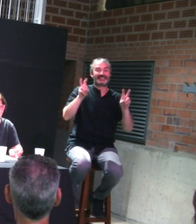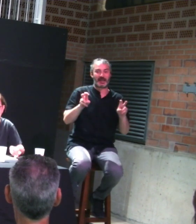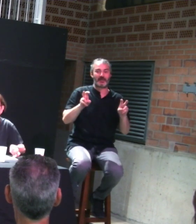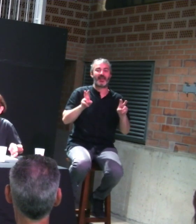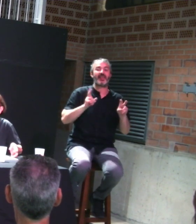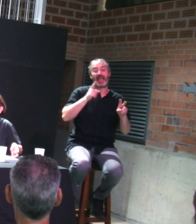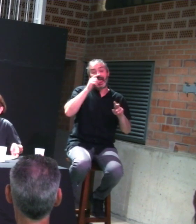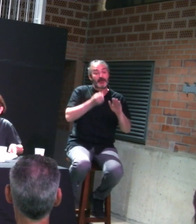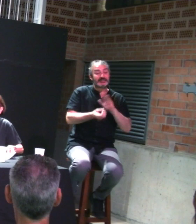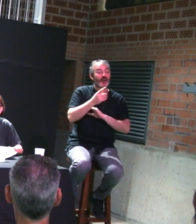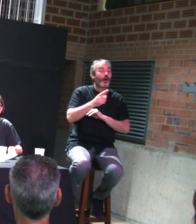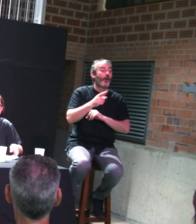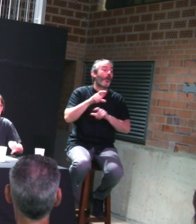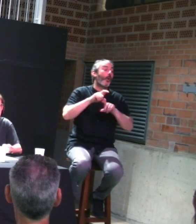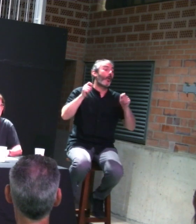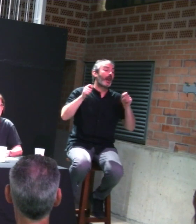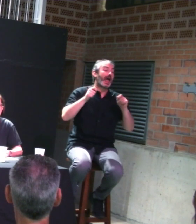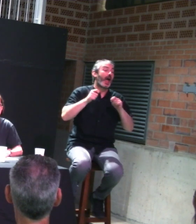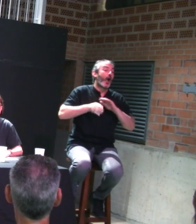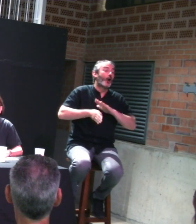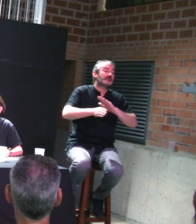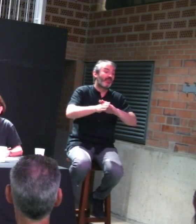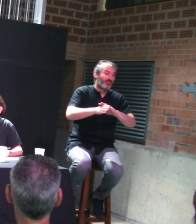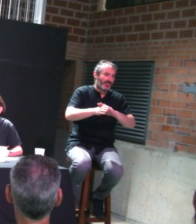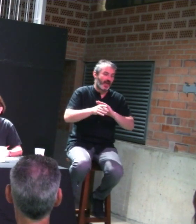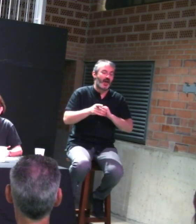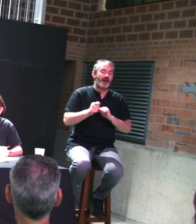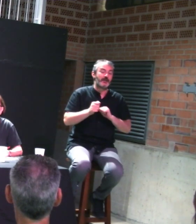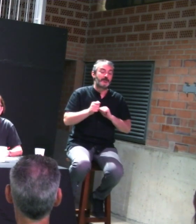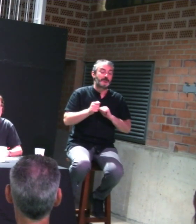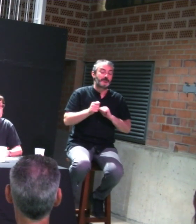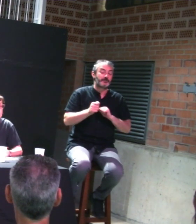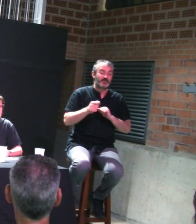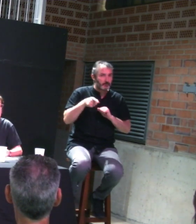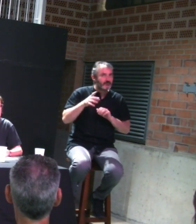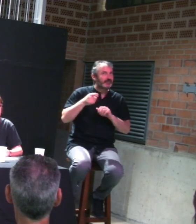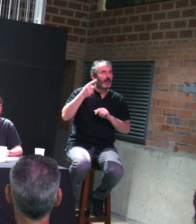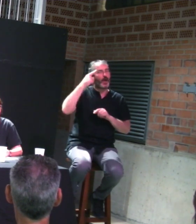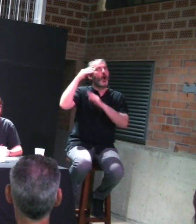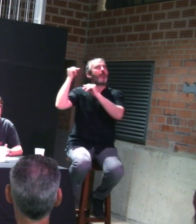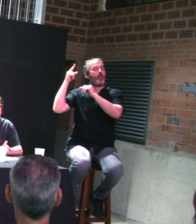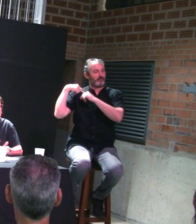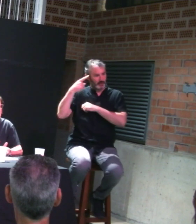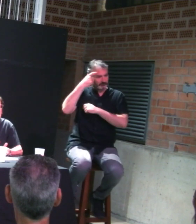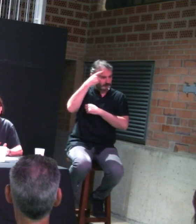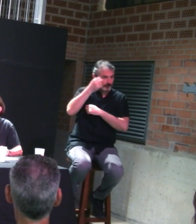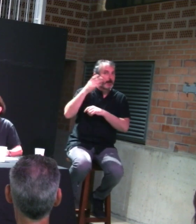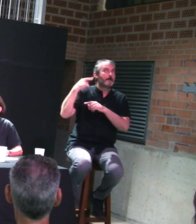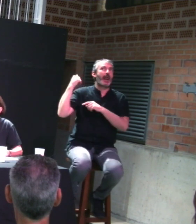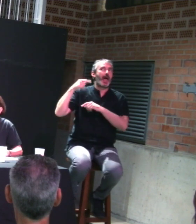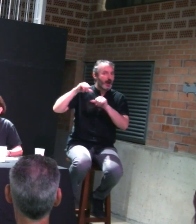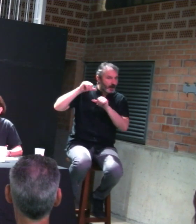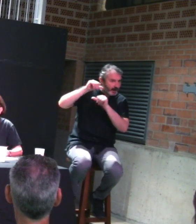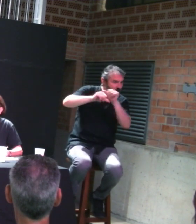del aniversario de la huelga de la Constancia, que creo que es importante recordar estos hechos para ir construyendo